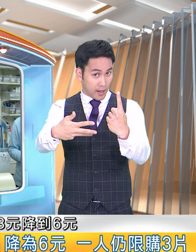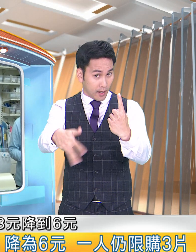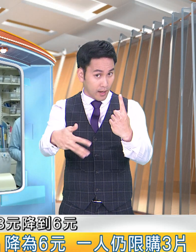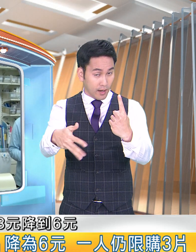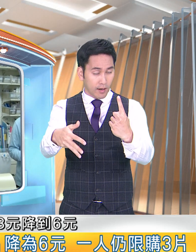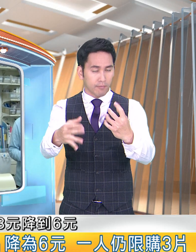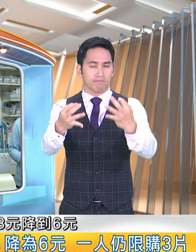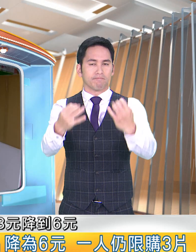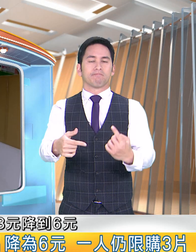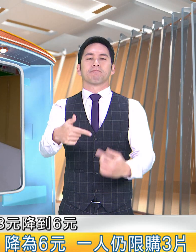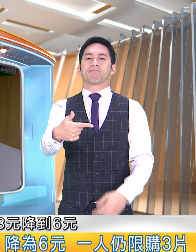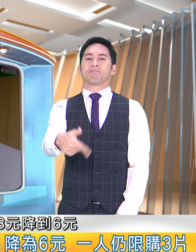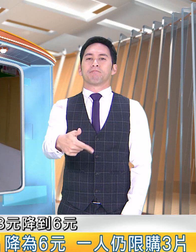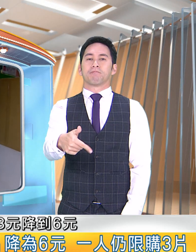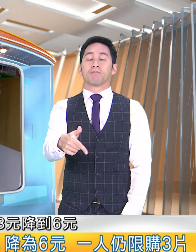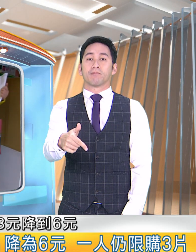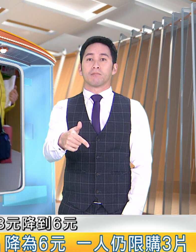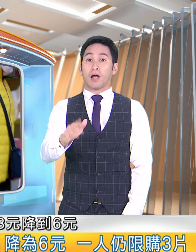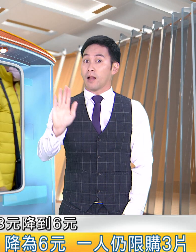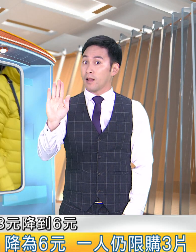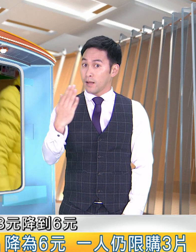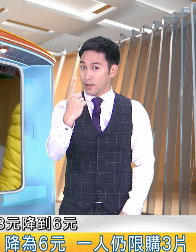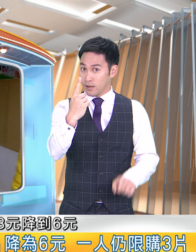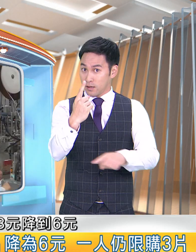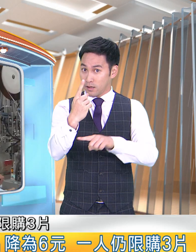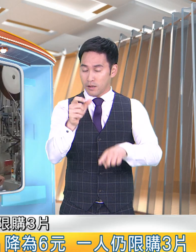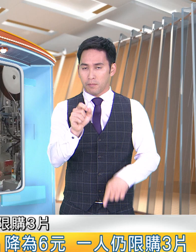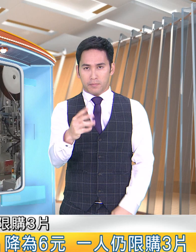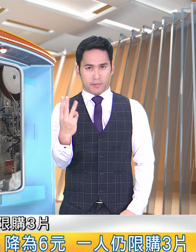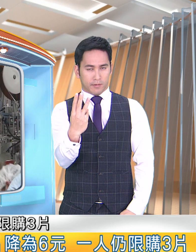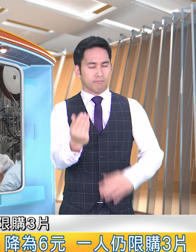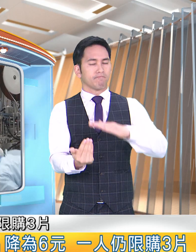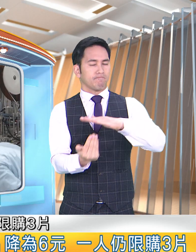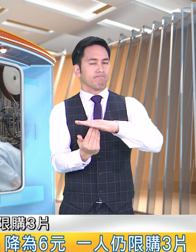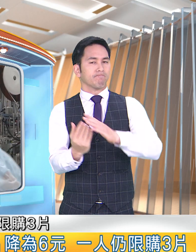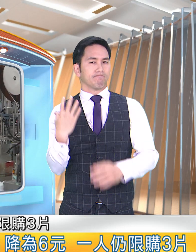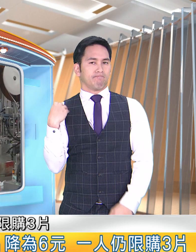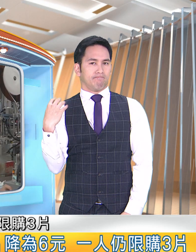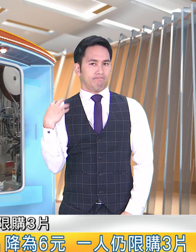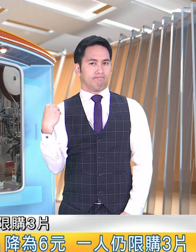8元降到6元，不过仍然维持一人限购3片。